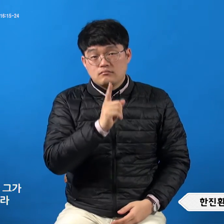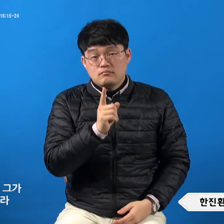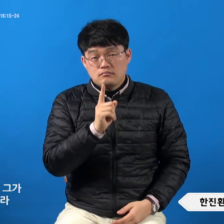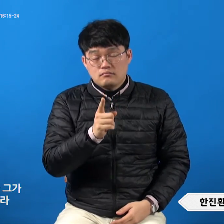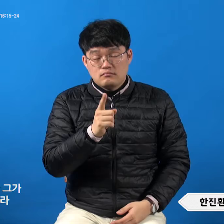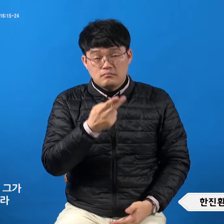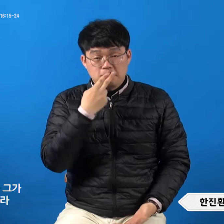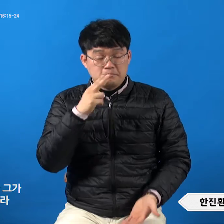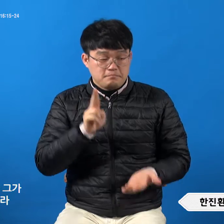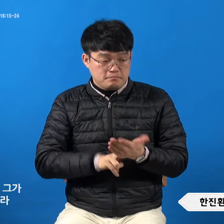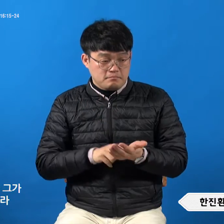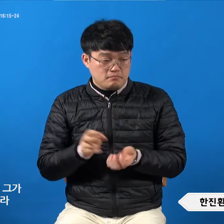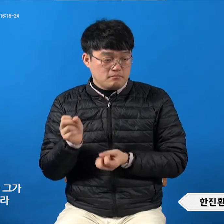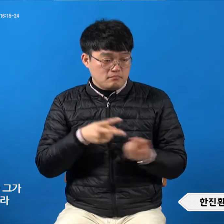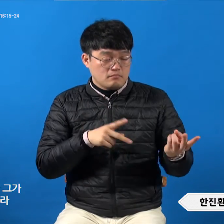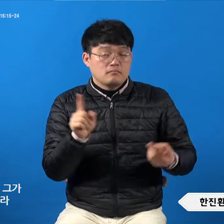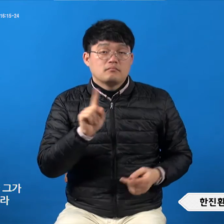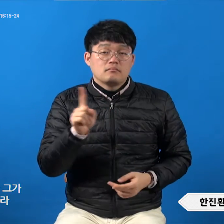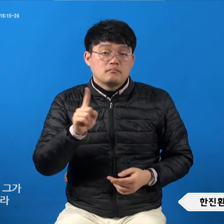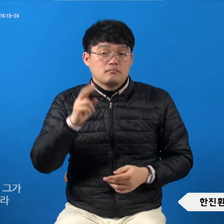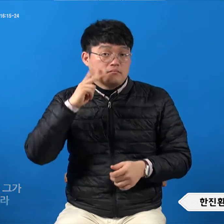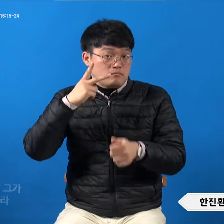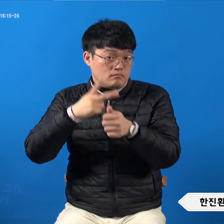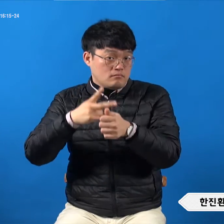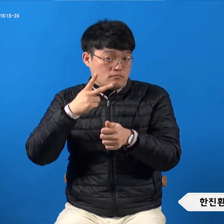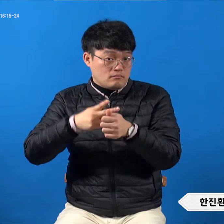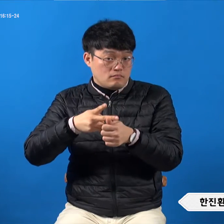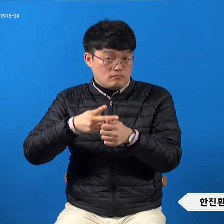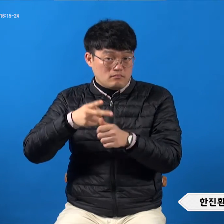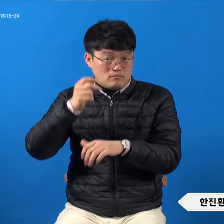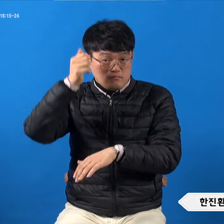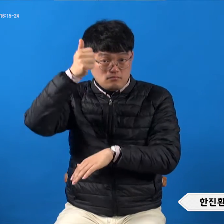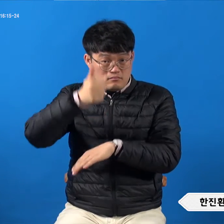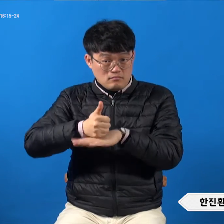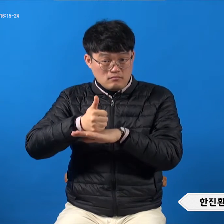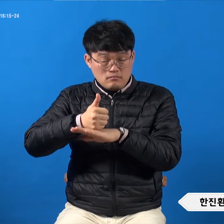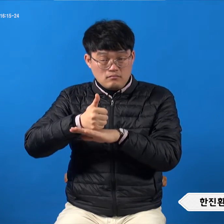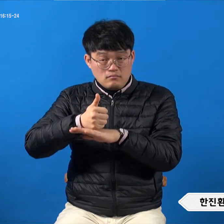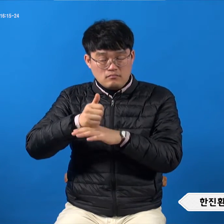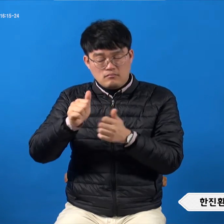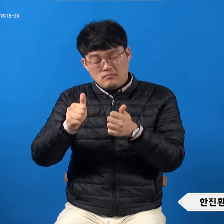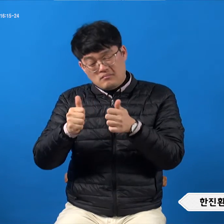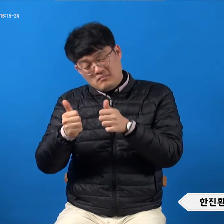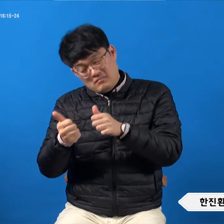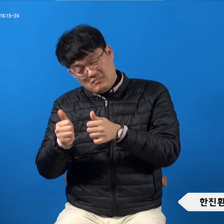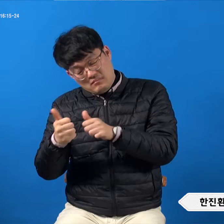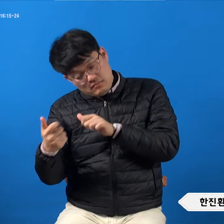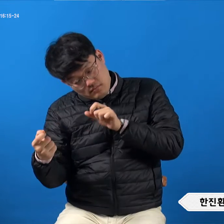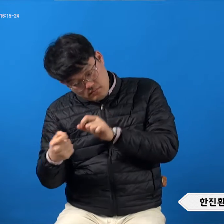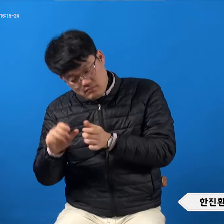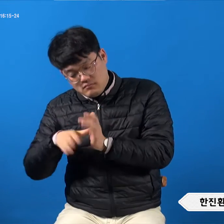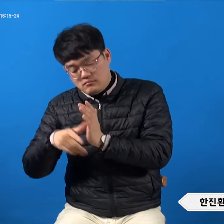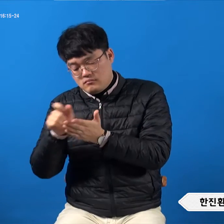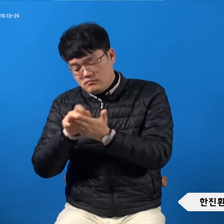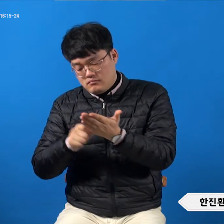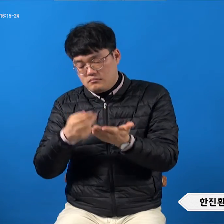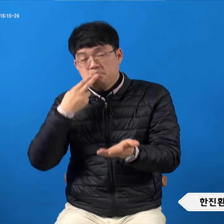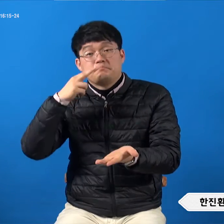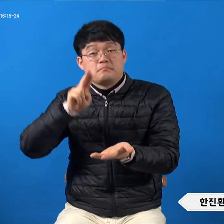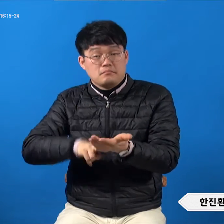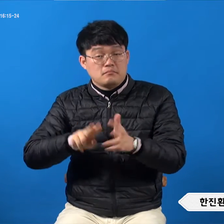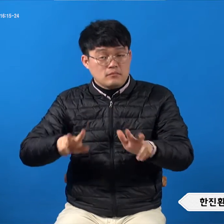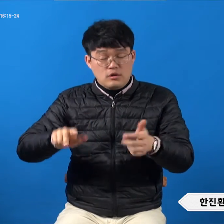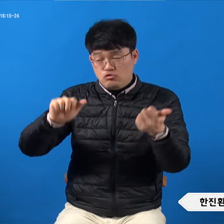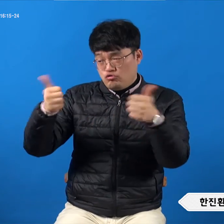이 편지는 사도 바울이 마지막이 거의 가까웠을 때 쓴 편지입니다. 죽음을